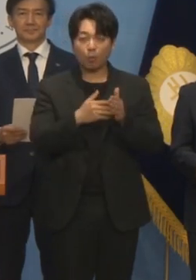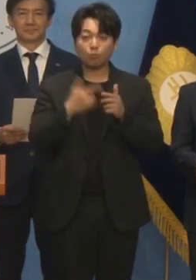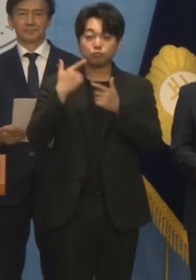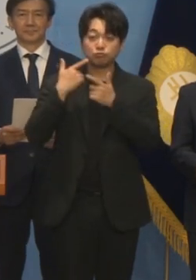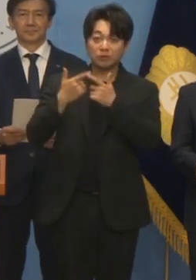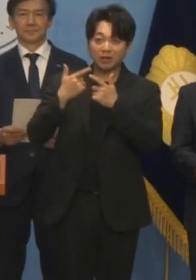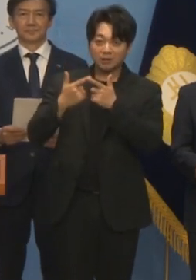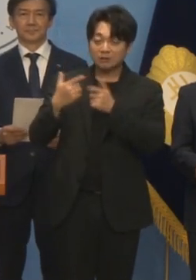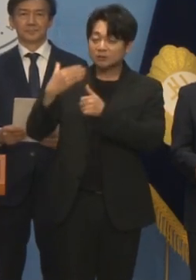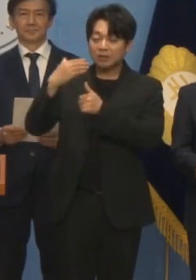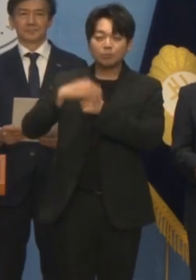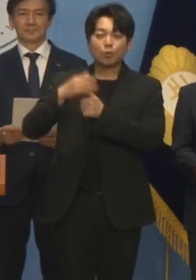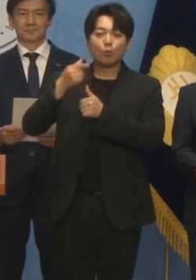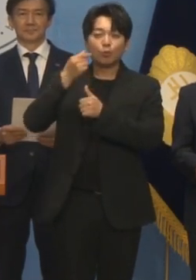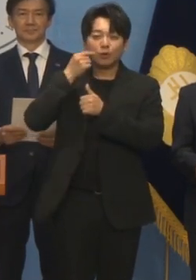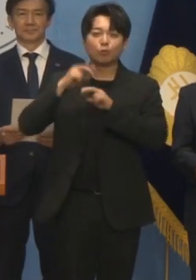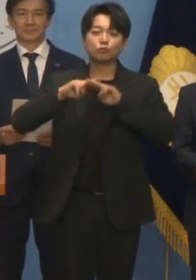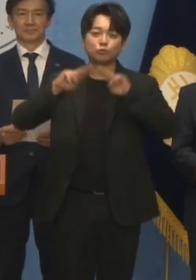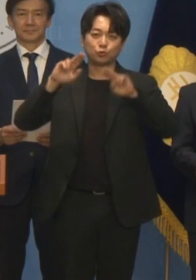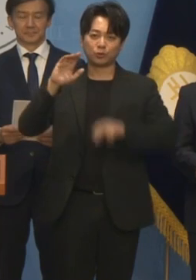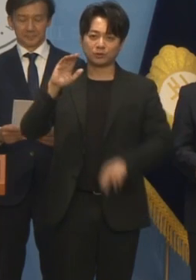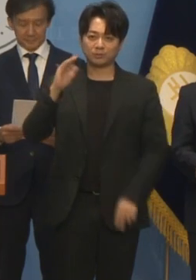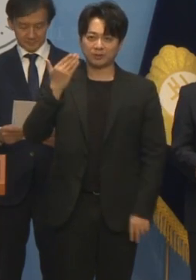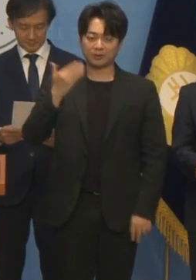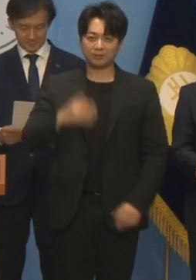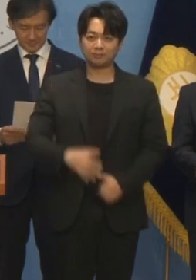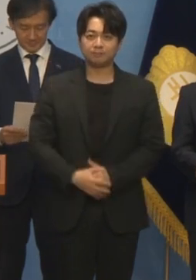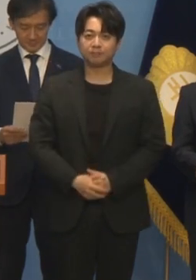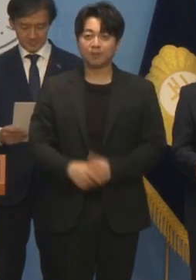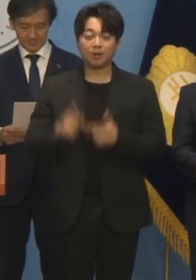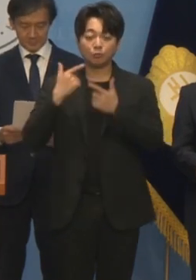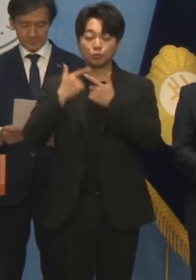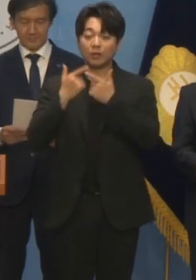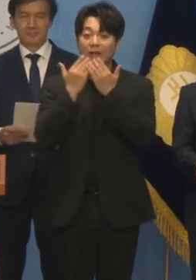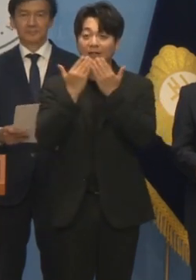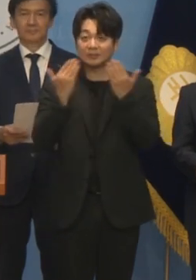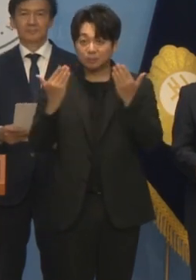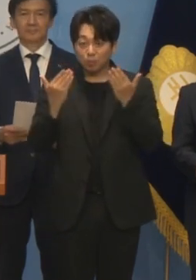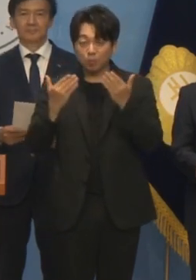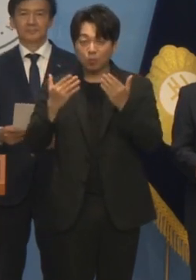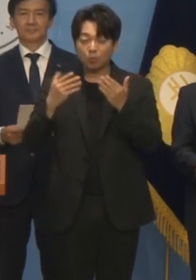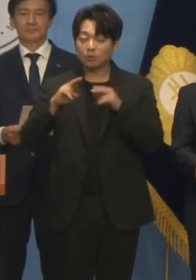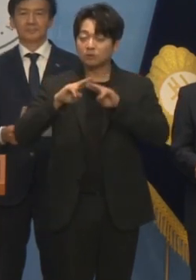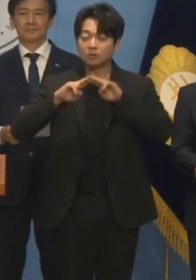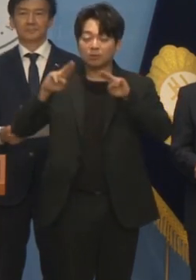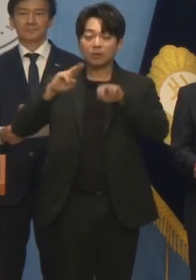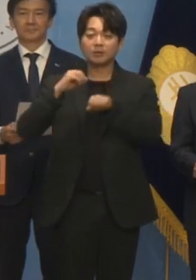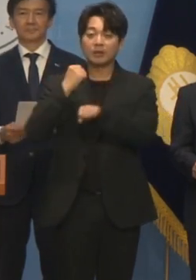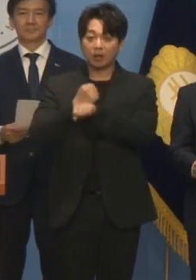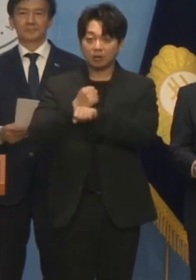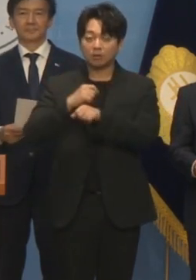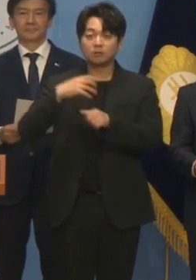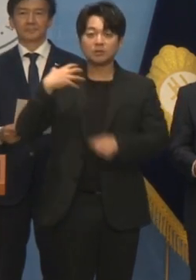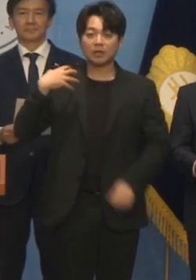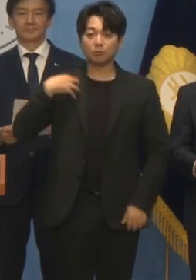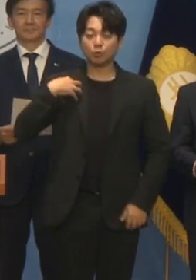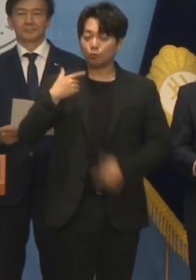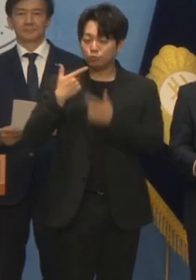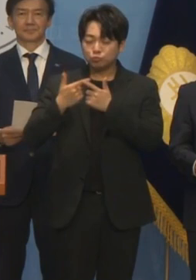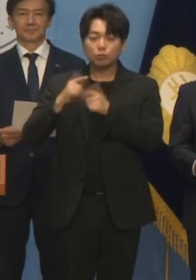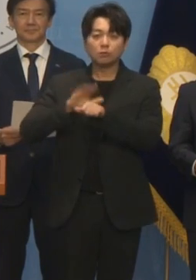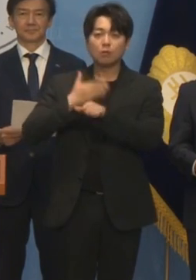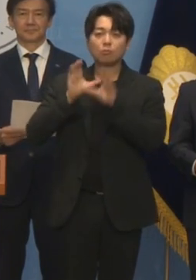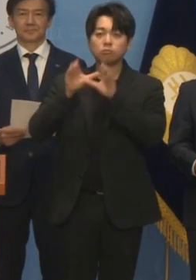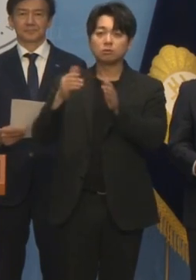전북특별자치도 책임입니까? 부산 엑스포 유치 실패도 부산 책임입니까? 새만금 대회에 대한 세계